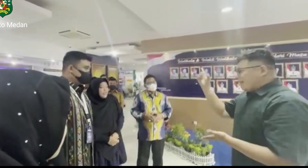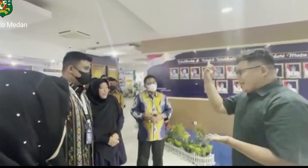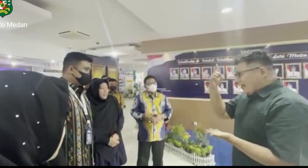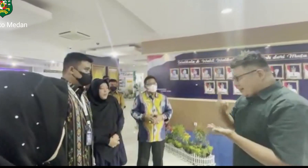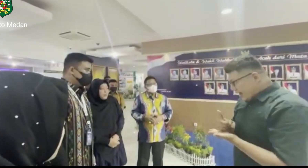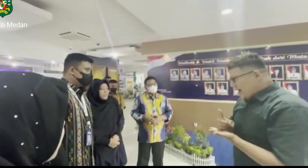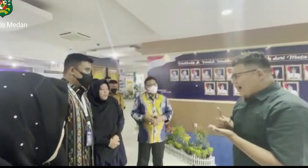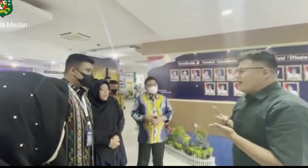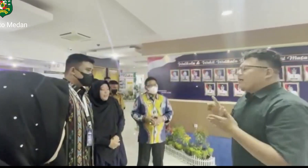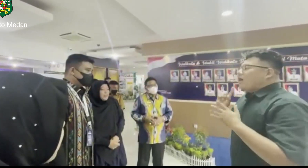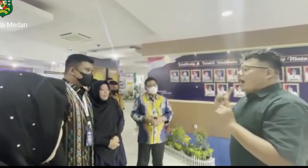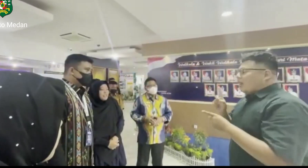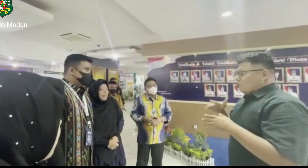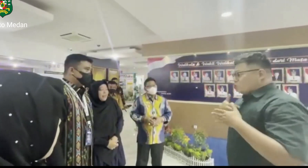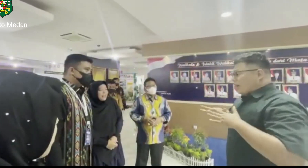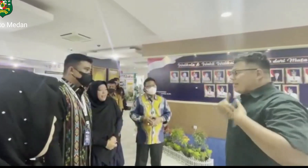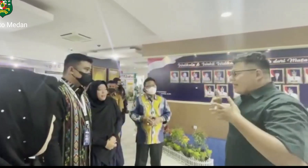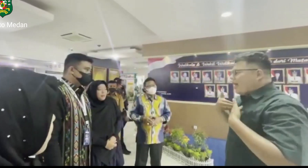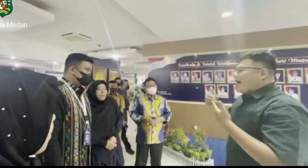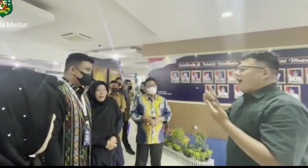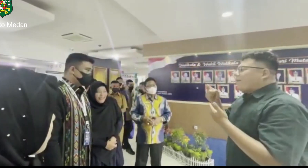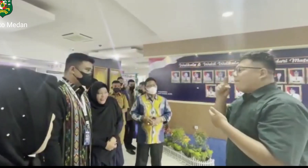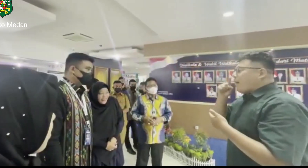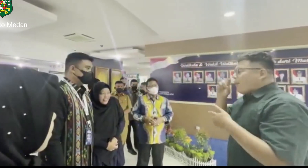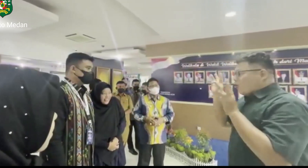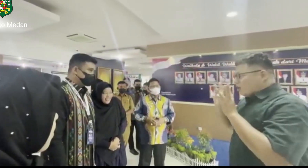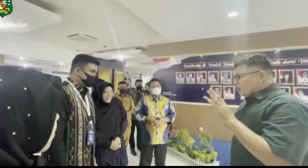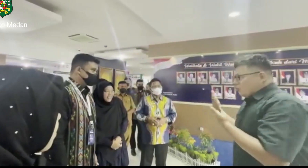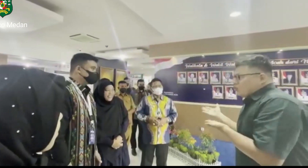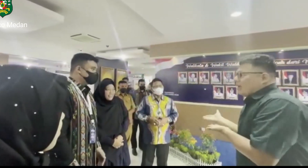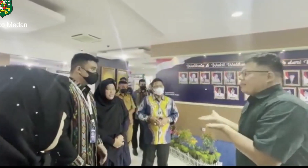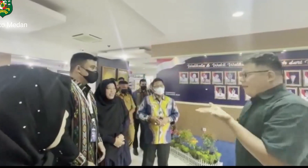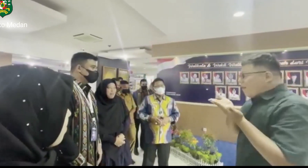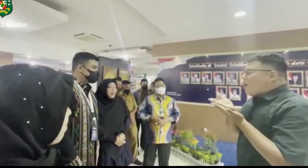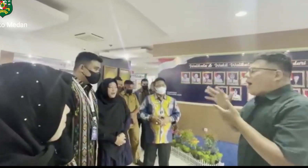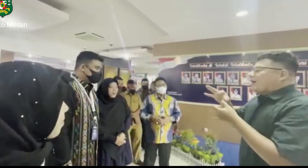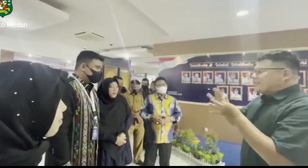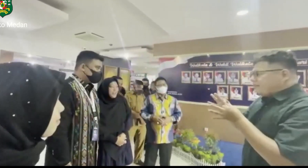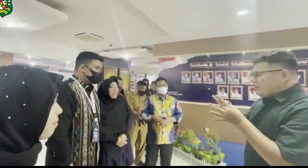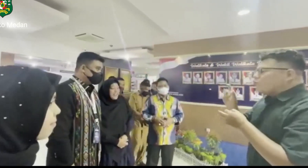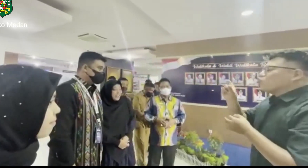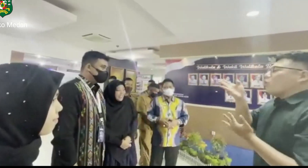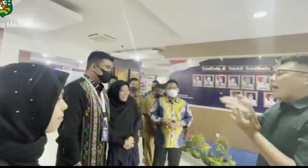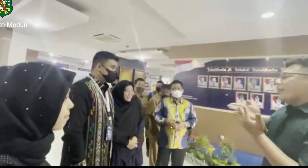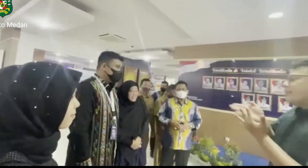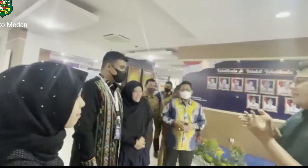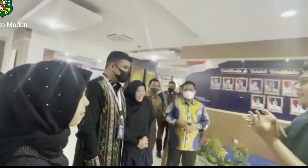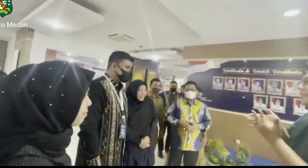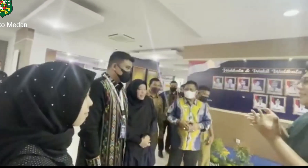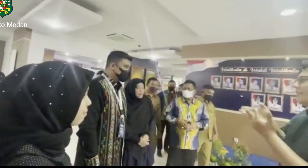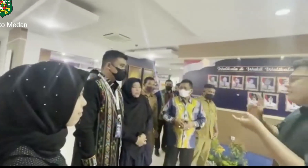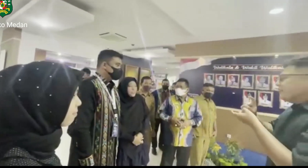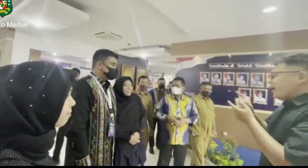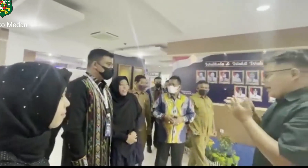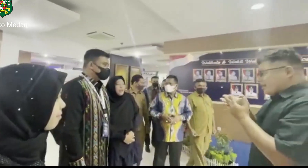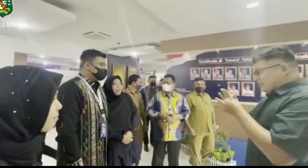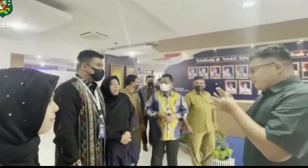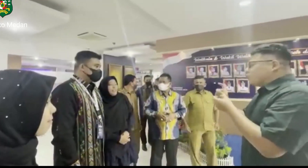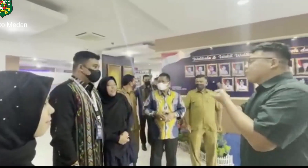saya juga mengucapkan selamat datang ke Bapak Wali Kota yang sudah mau hadir di Aceh dan khususnya telah